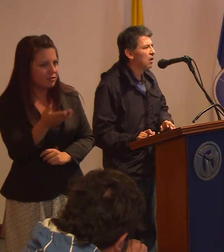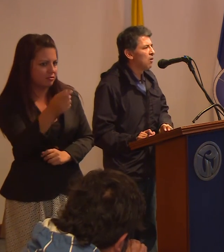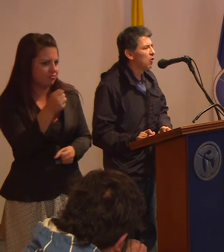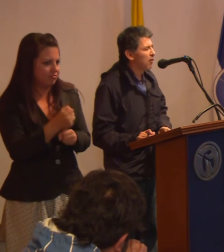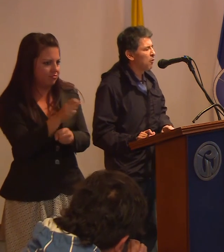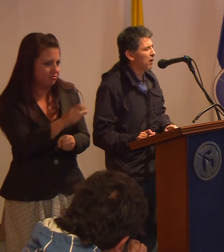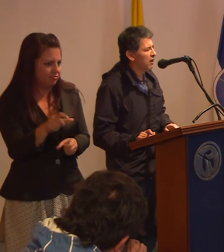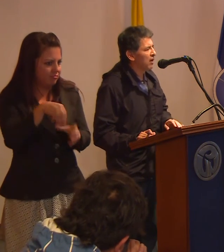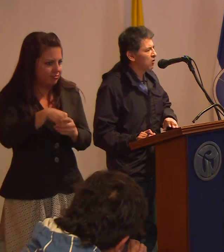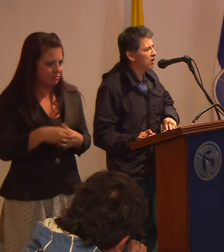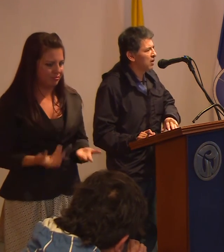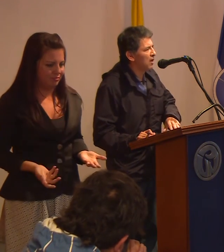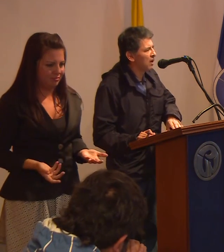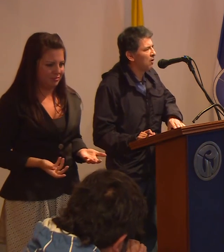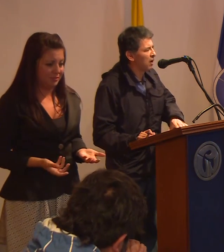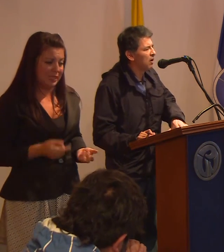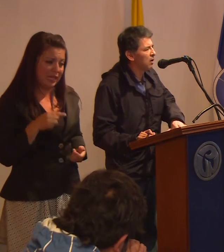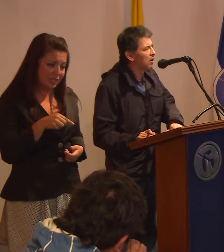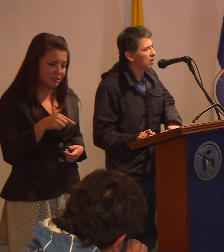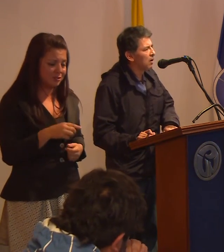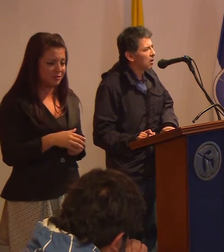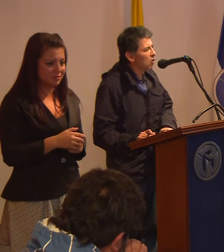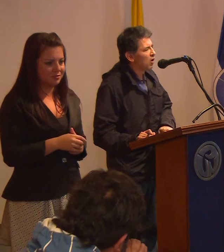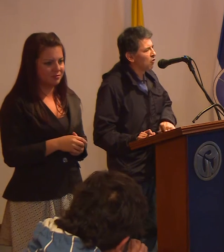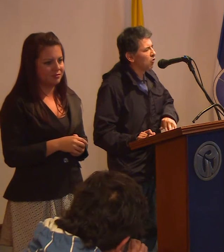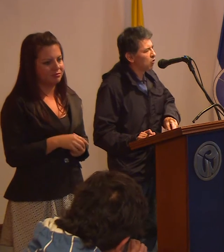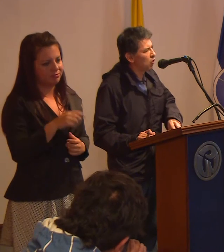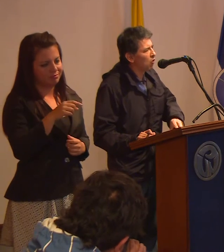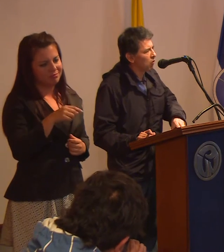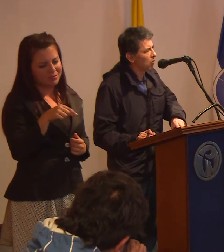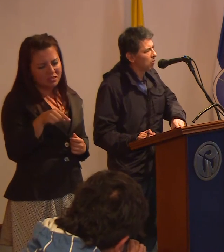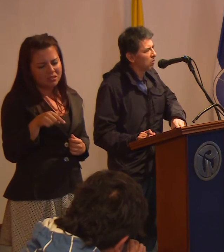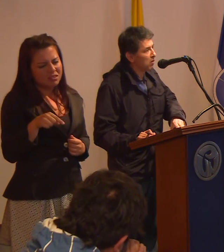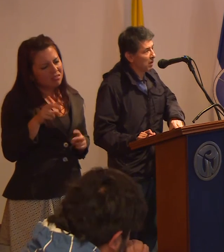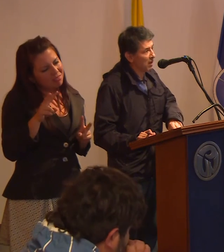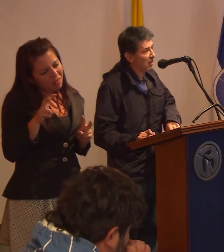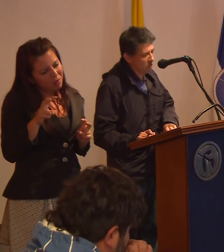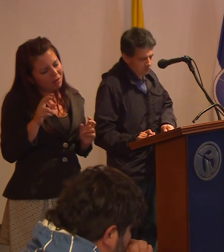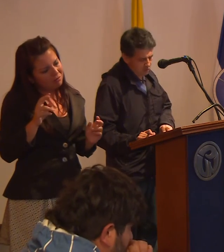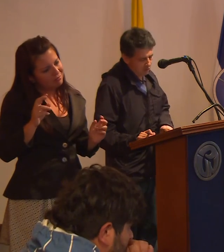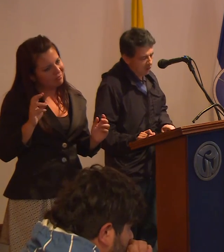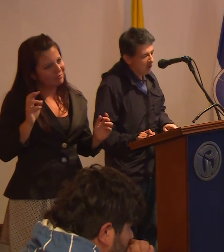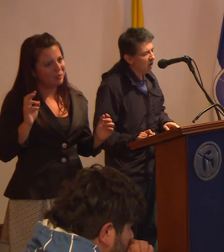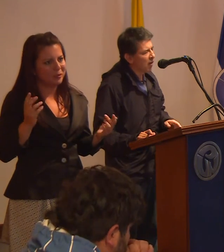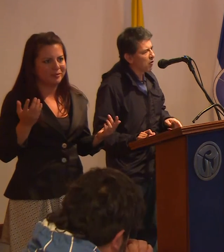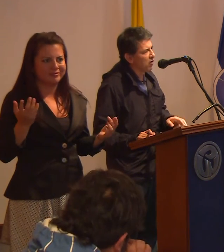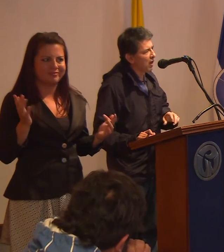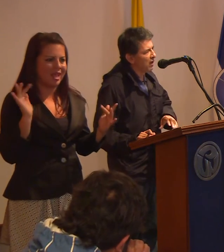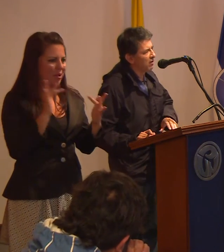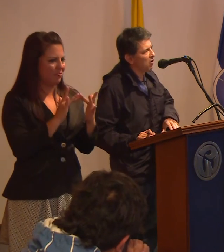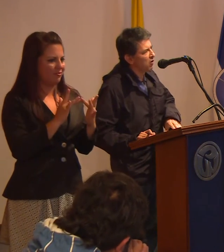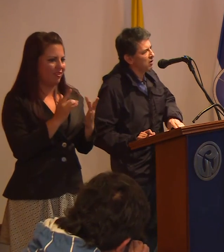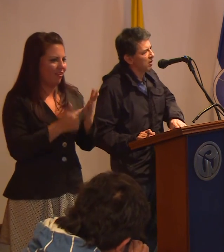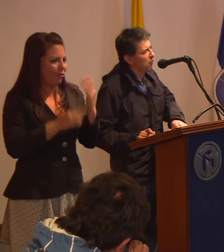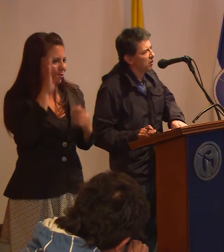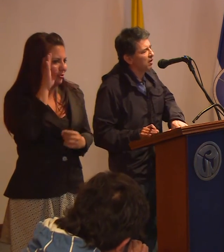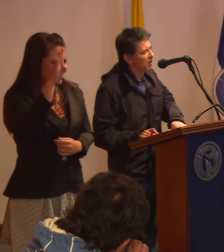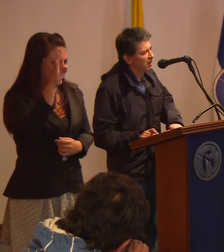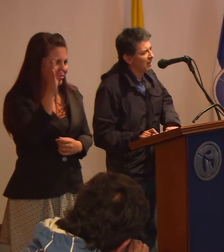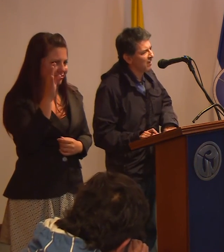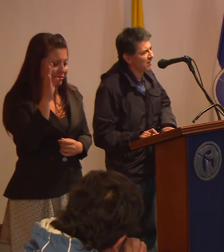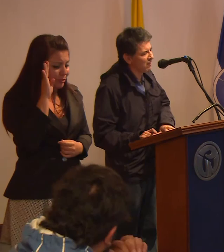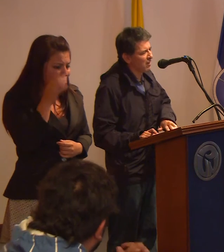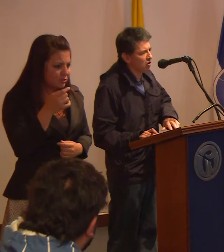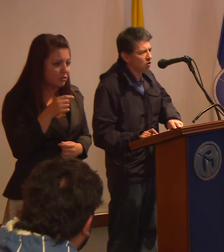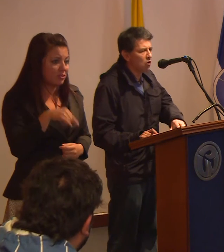trabajadores. Porque me parece que eso sí tiene que ver con el futuro inmediato y la posibilidad de que esta universidad pueda